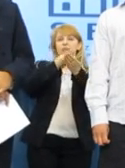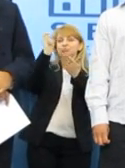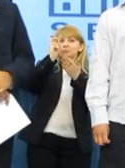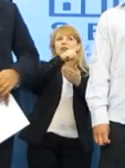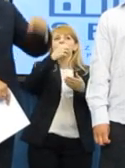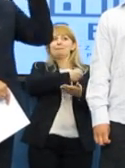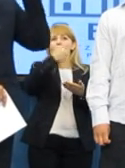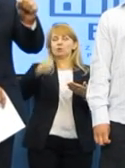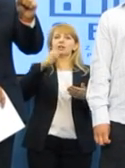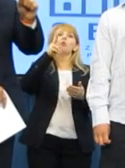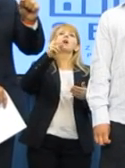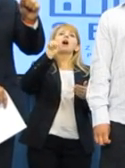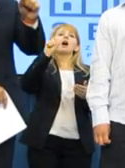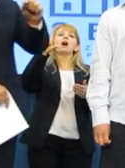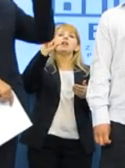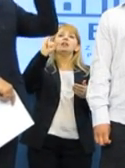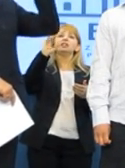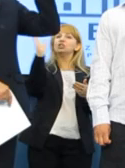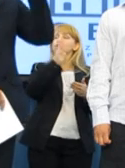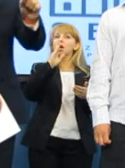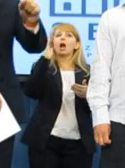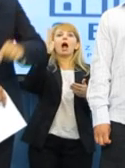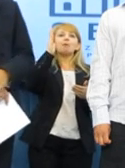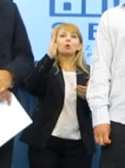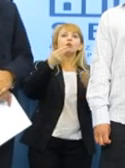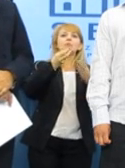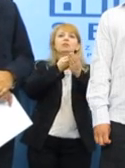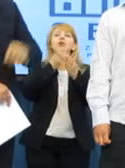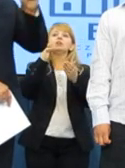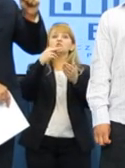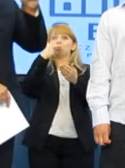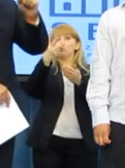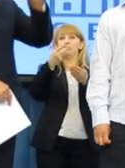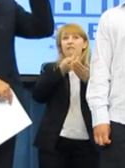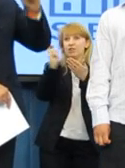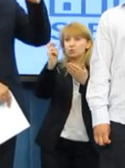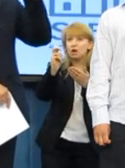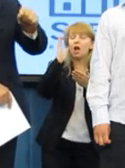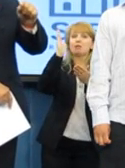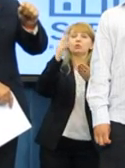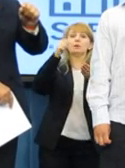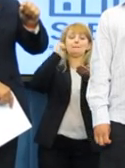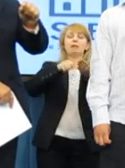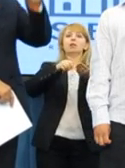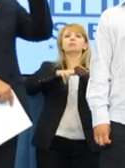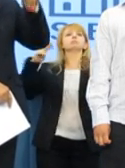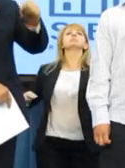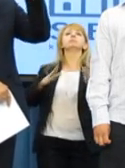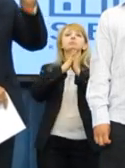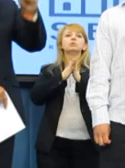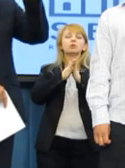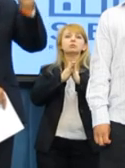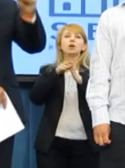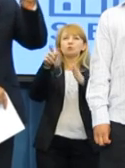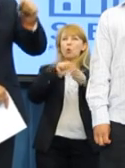innego ugrupowania, tylko się go wyrzuca z własnego klubu, a potem się jeszcze żąda, żeby zrzekł się mandatu. No wie pani, to jest po prostu czysta nikczemność. Znaczy to jest